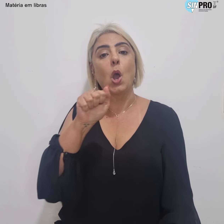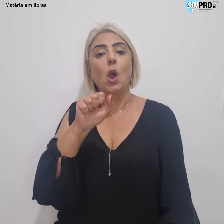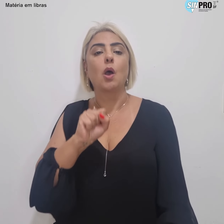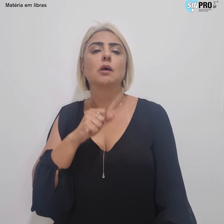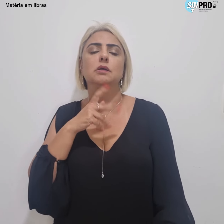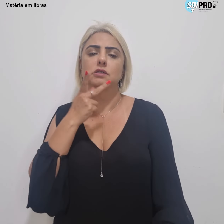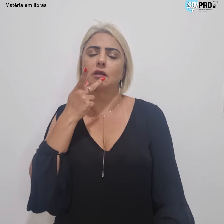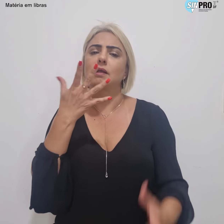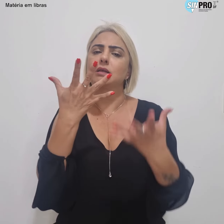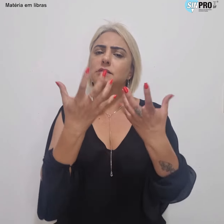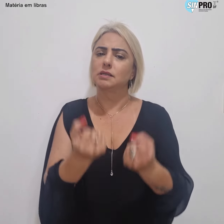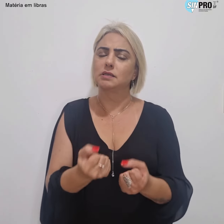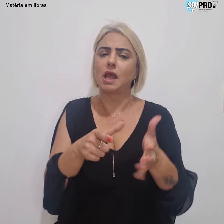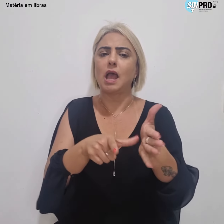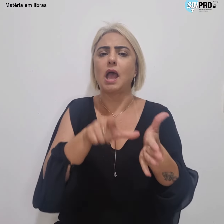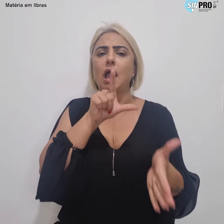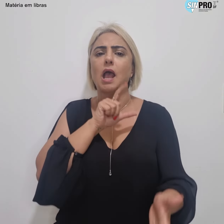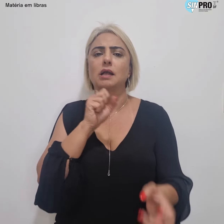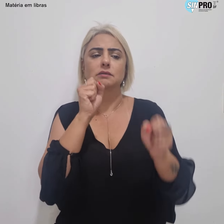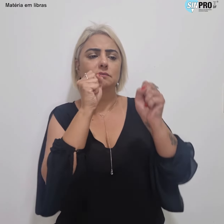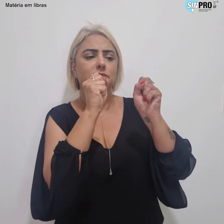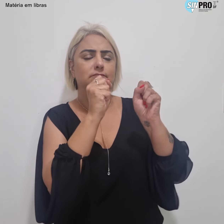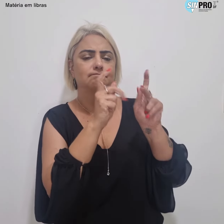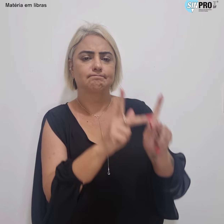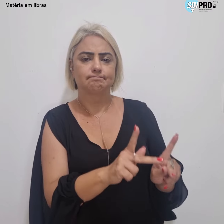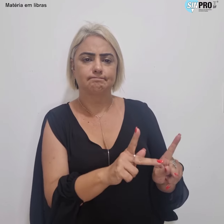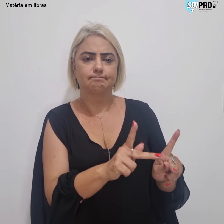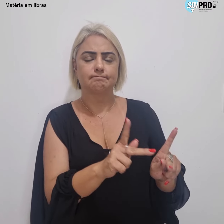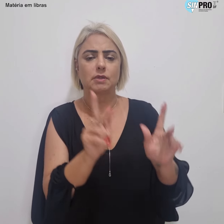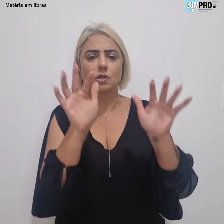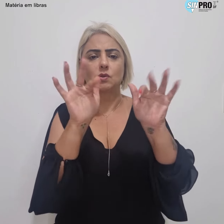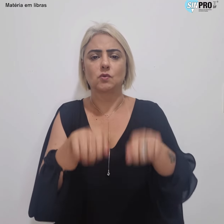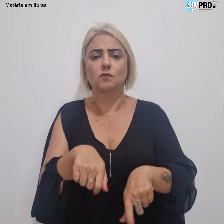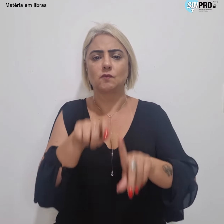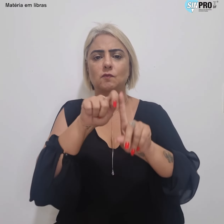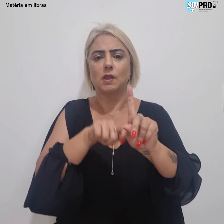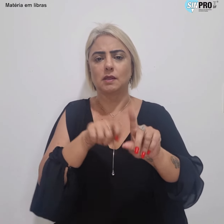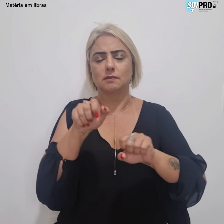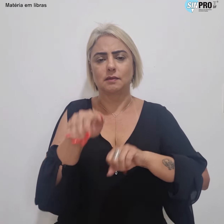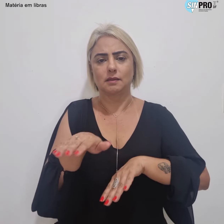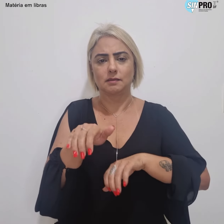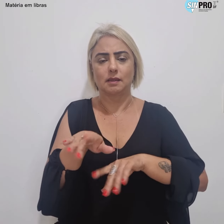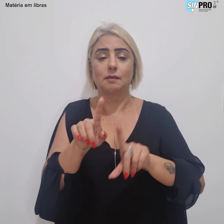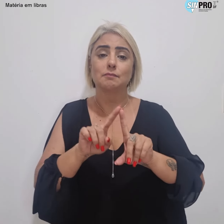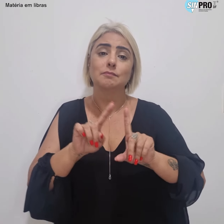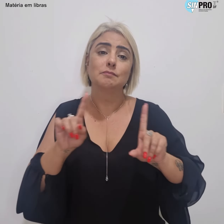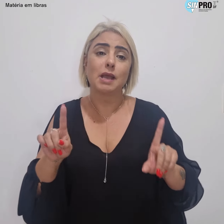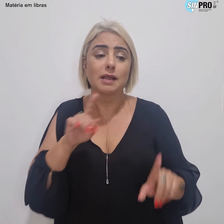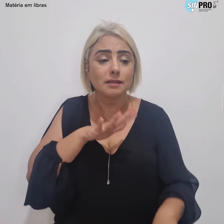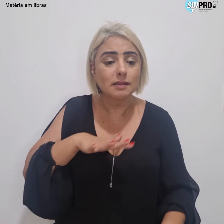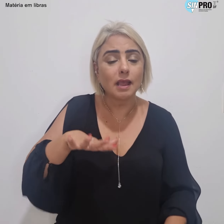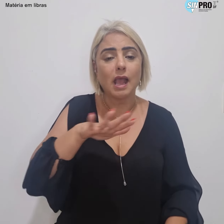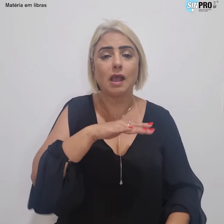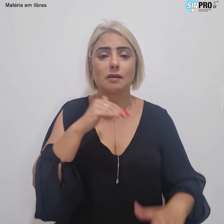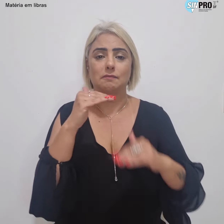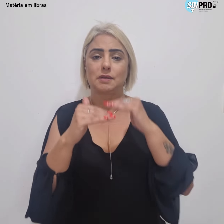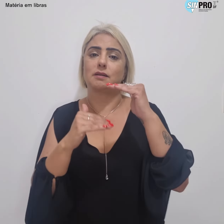proferi-lo antes de sua aposentadoria ao final do mês. Mas no campo progressista, um